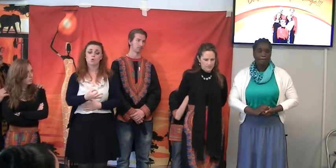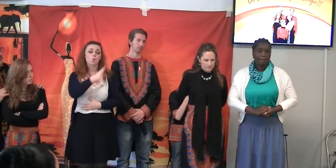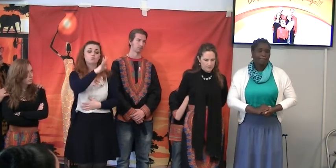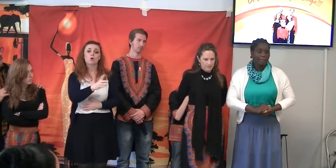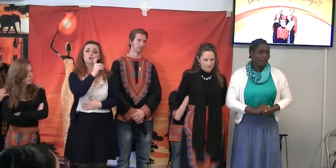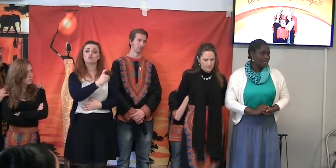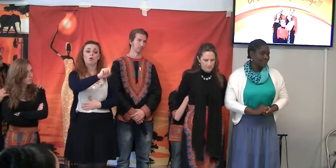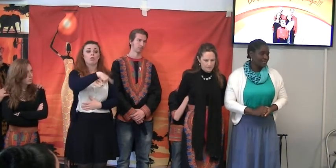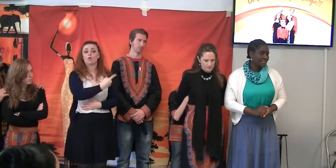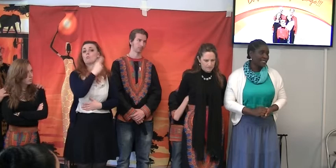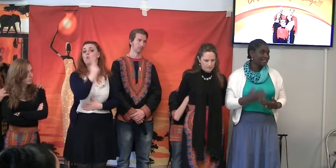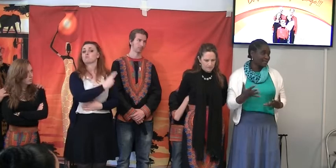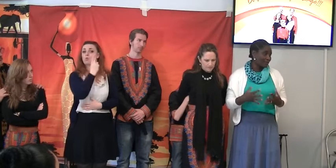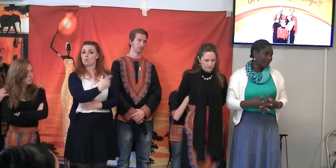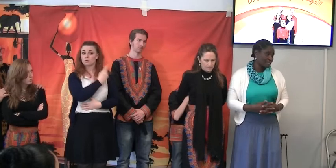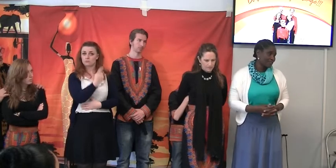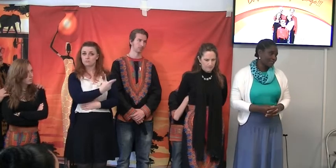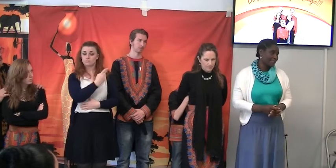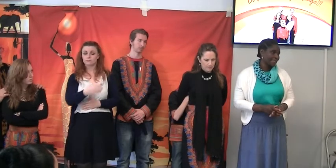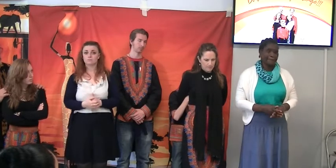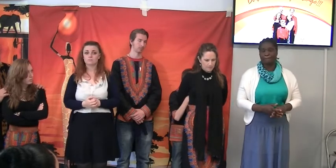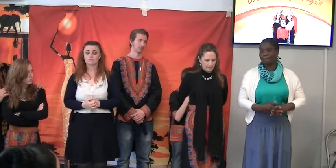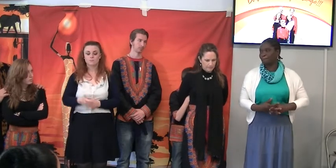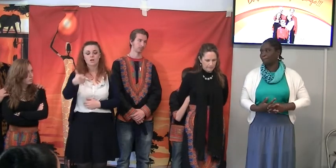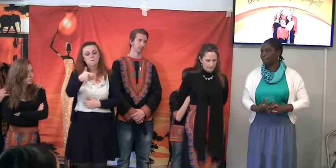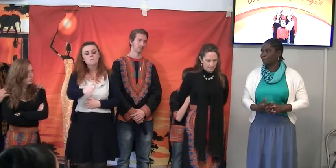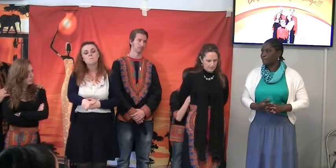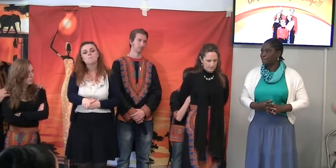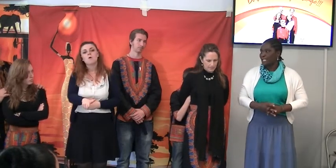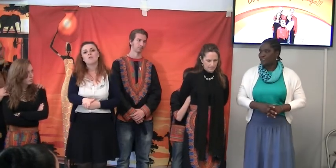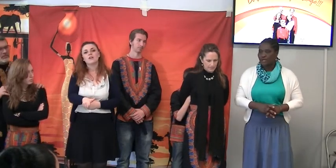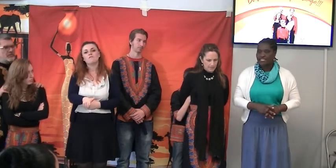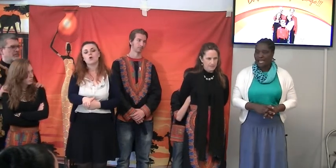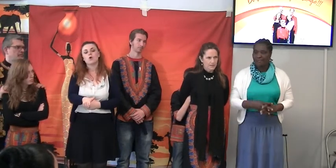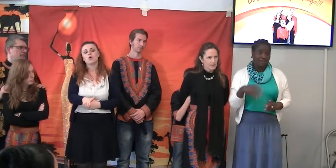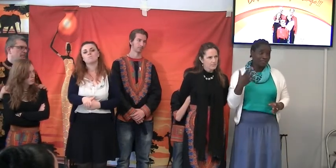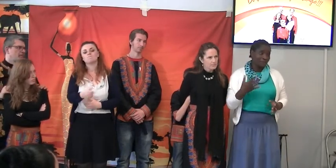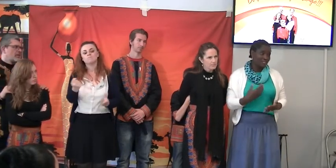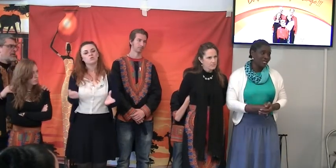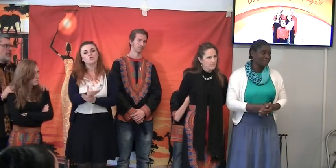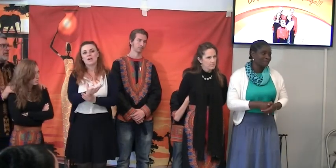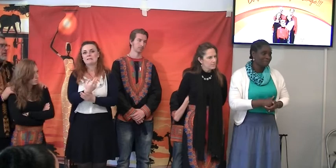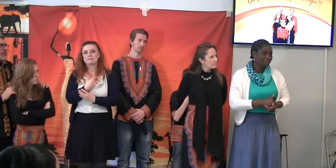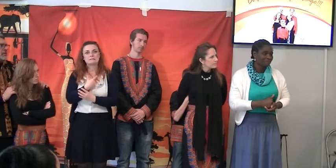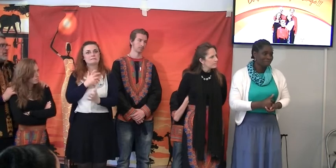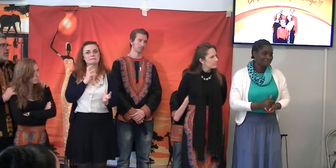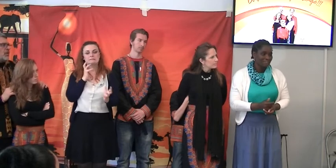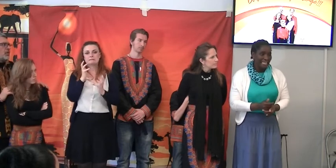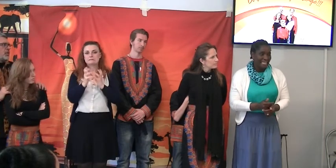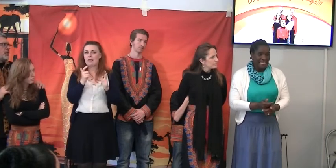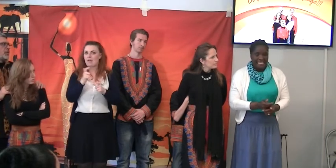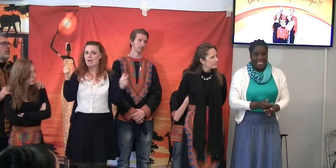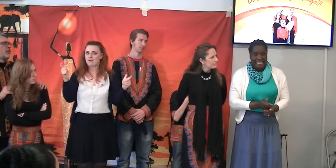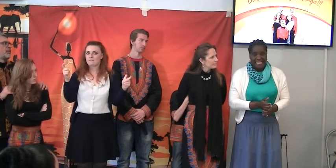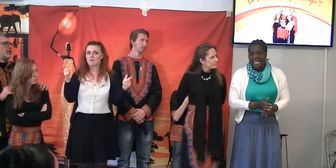morire. Because I was in a critical condition. Perché ero in una situazione critica. It was a high blood pressure. Avevo la pressione